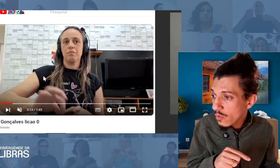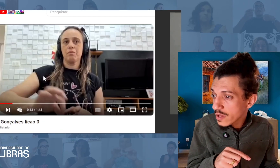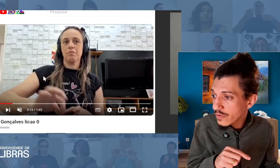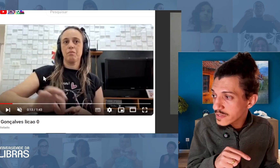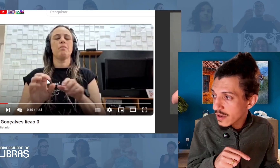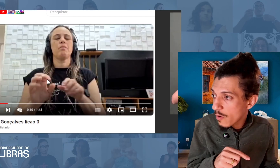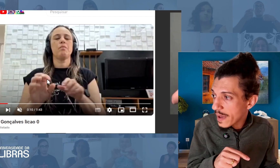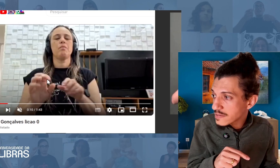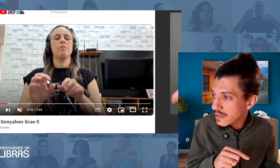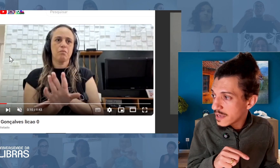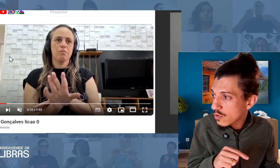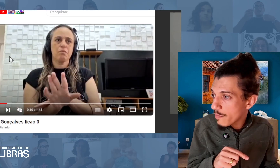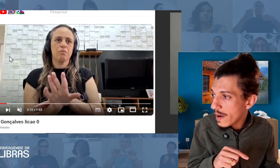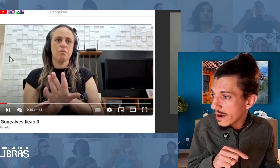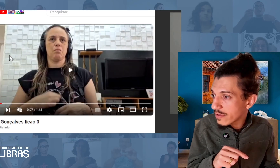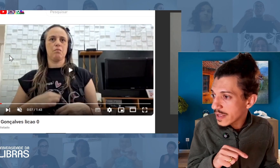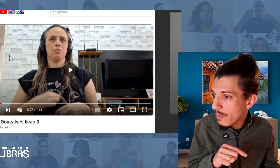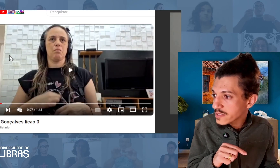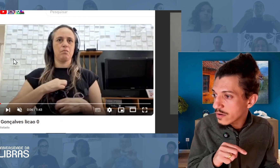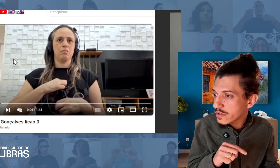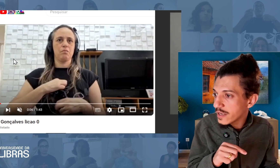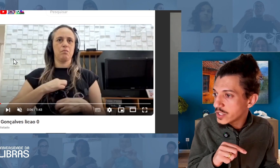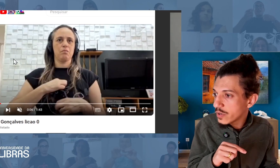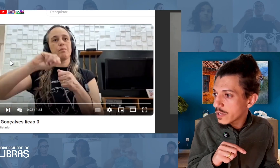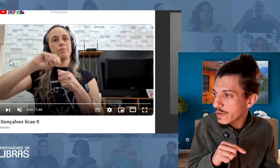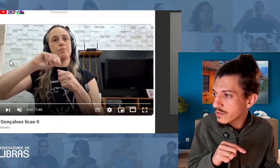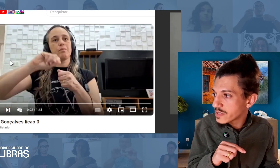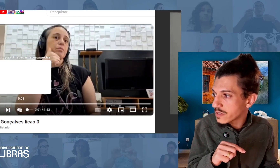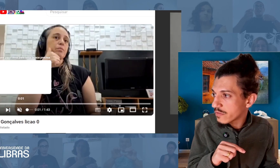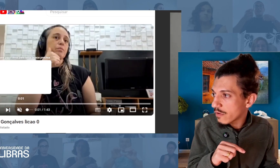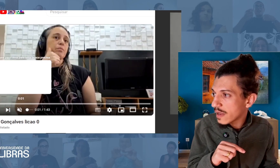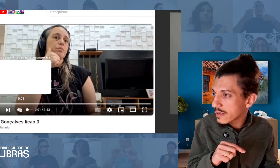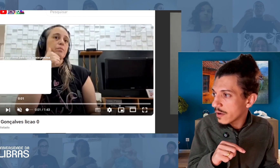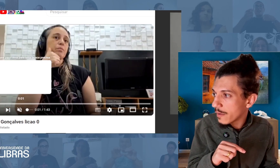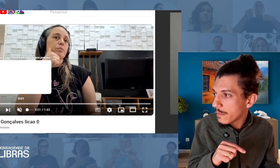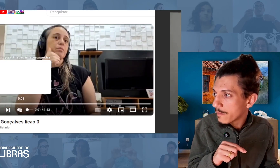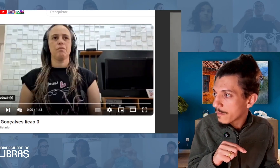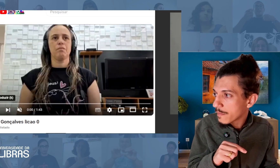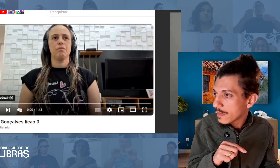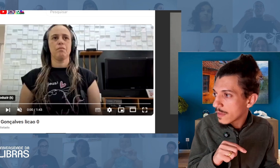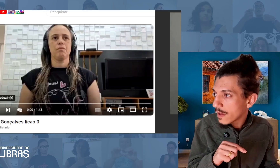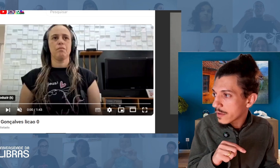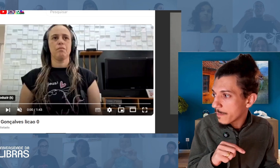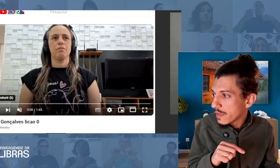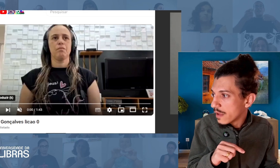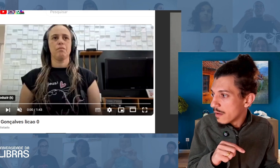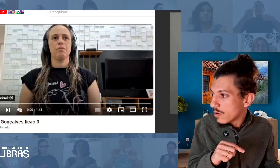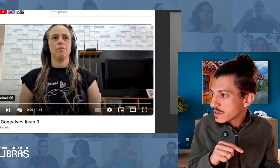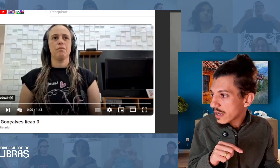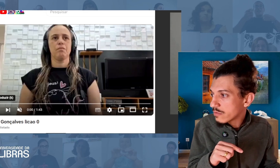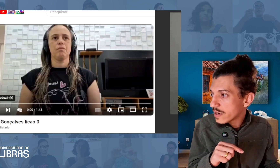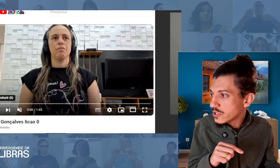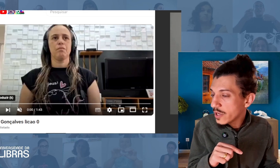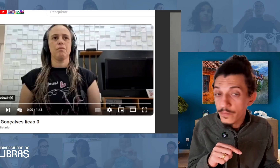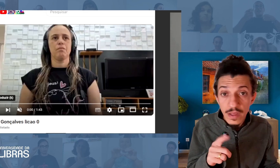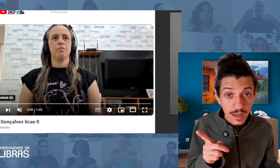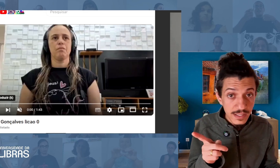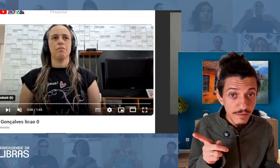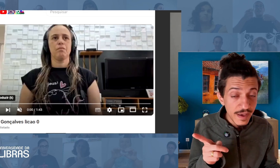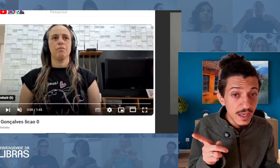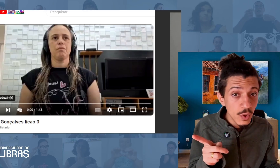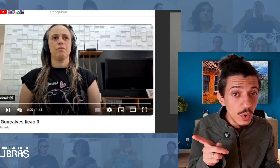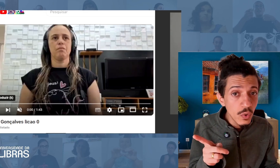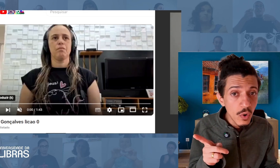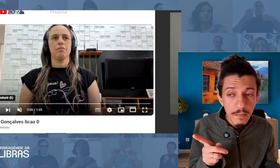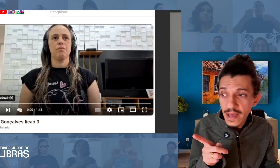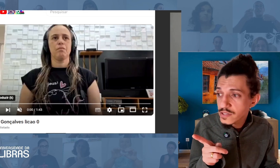Então, quando você começa aqui, compara, vou até mostrar um trechinho aqui para você. Vou voltar aqui, ó. Mostrar aqui um trechinho. Você vê